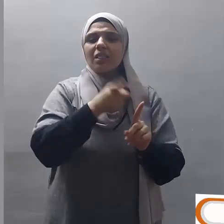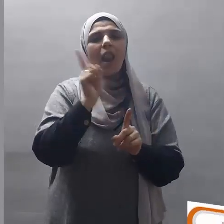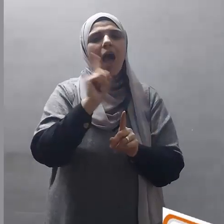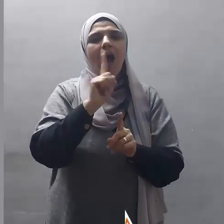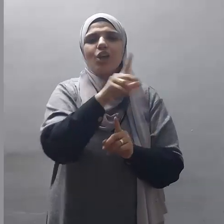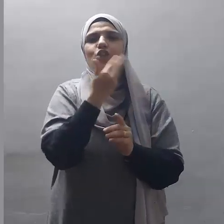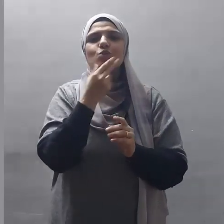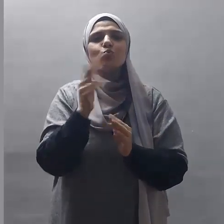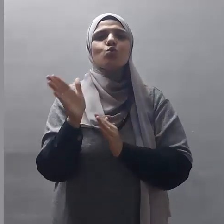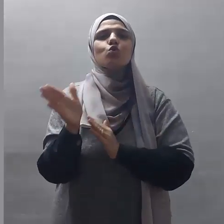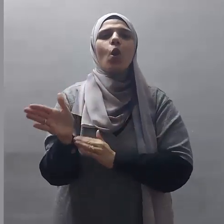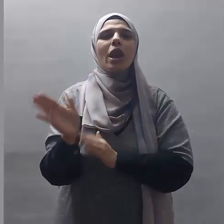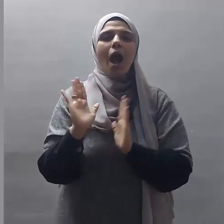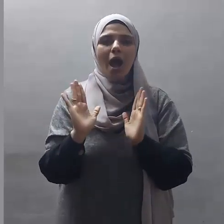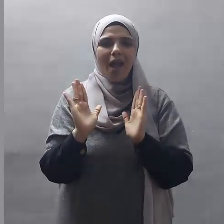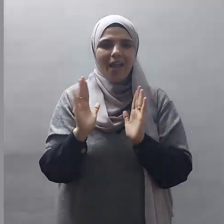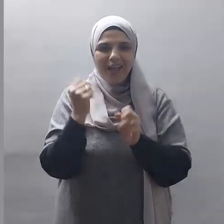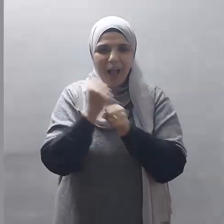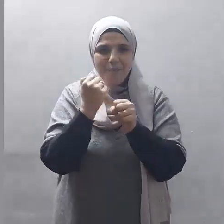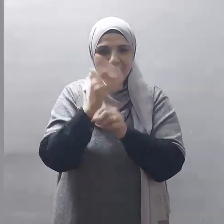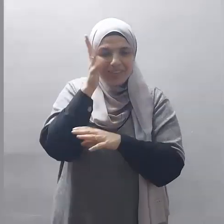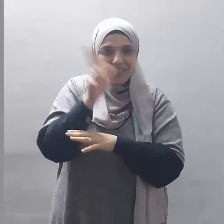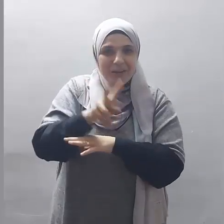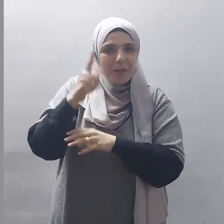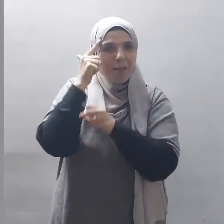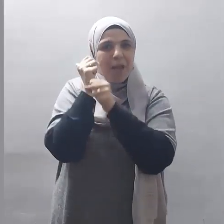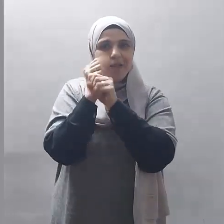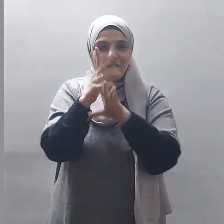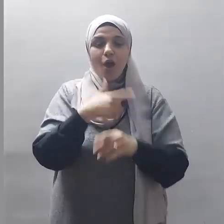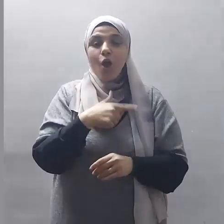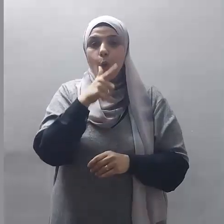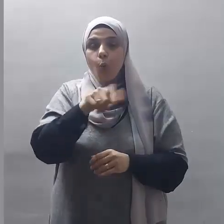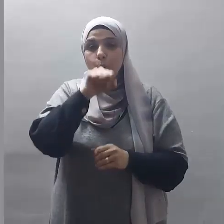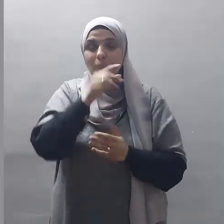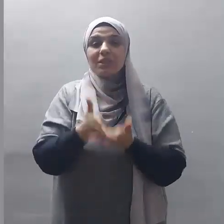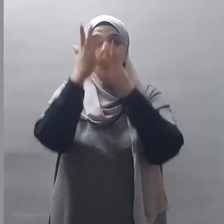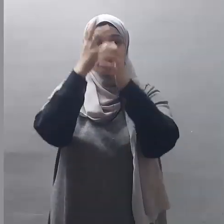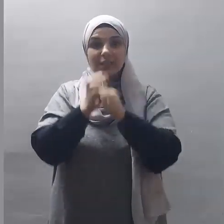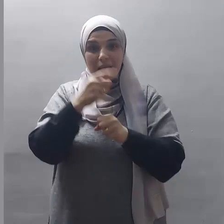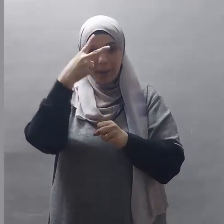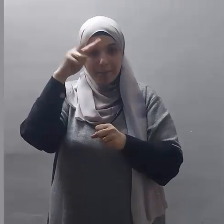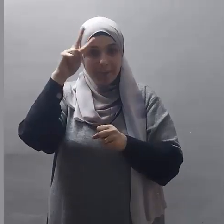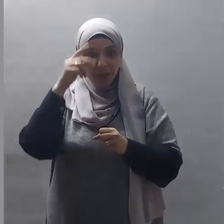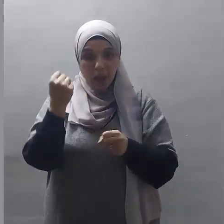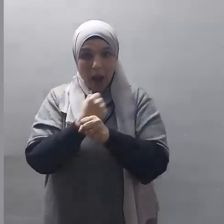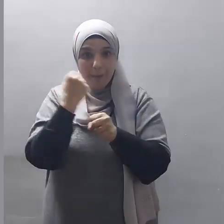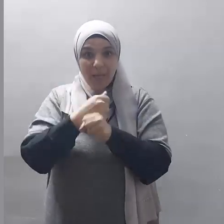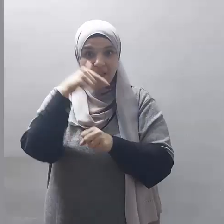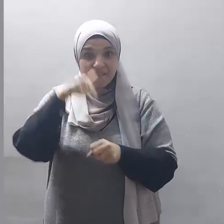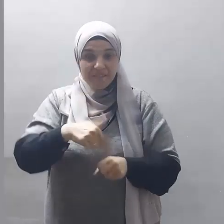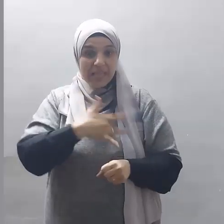الله عليه وسلم: من قام رمضان إيمانا واحتسابا غفر له ما تقدم من